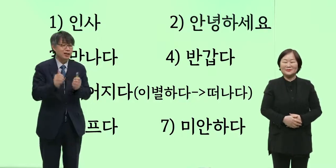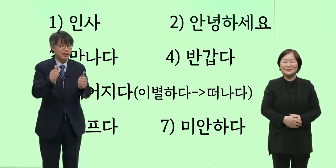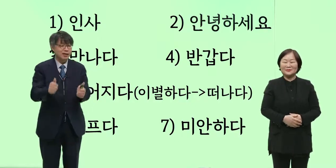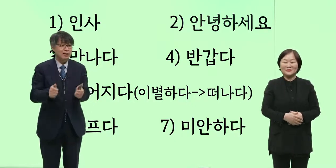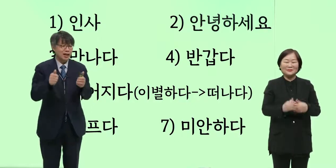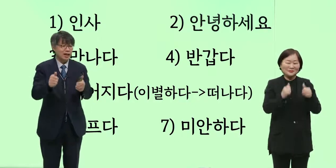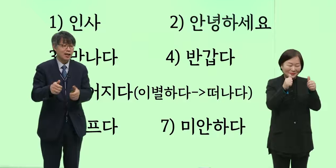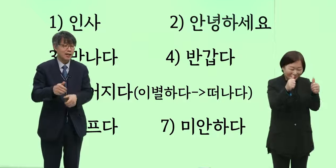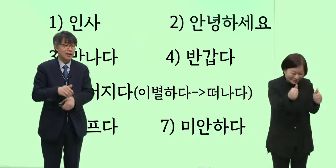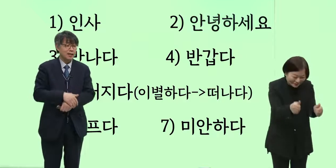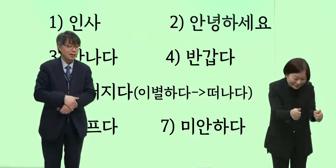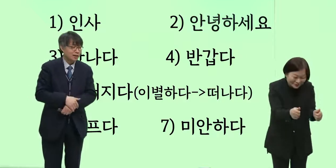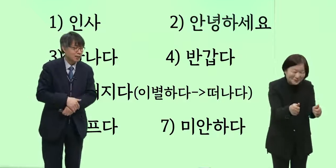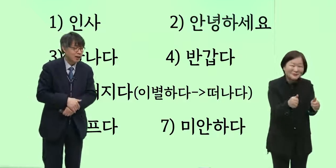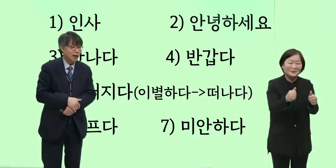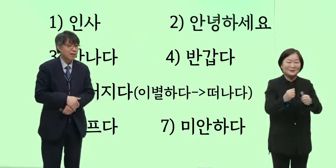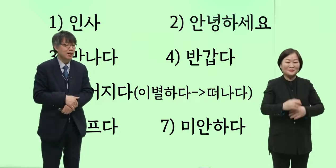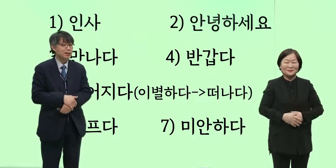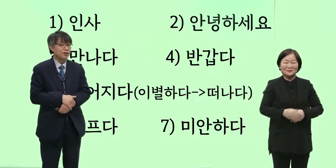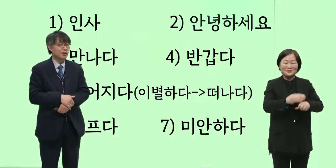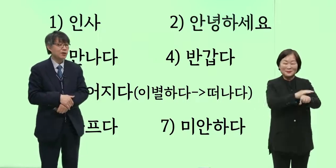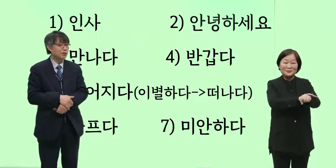자, 인사. 그 다음에 안녕하세요.